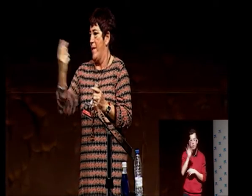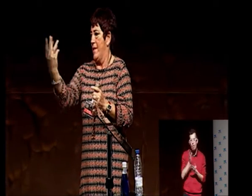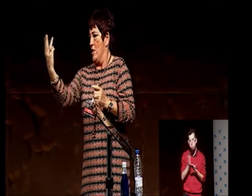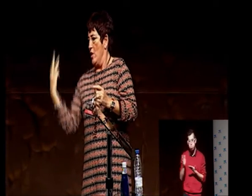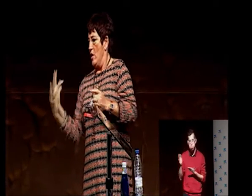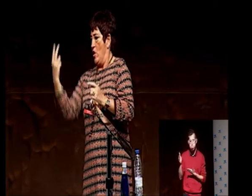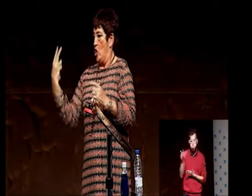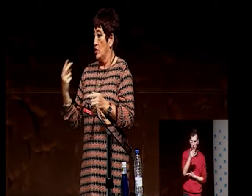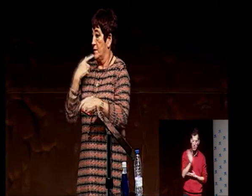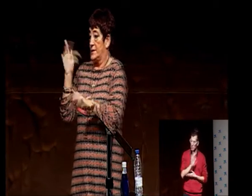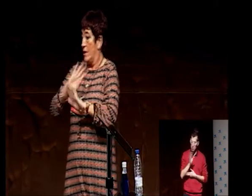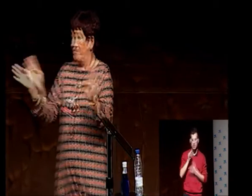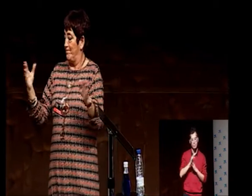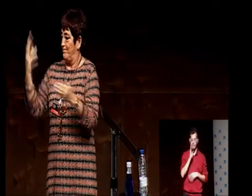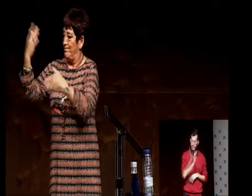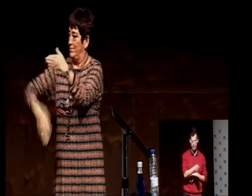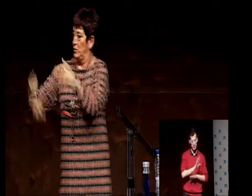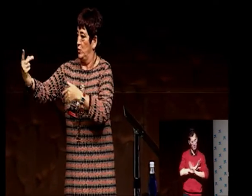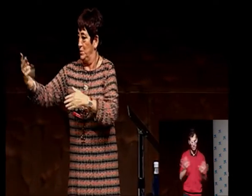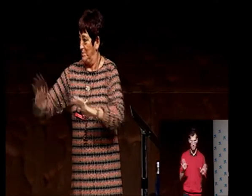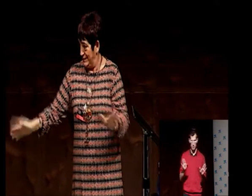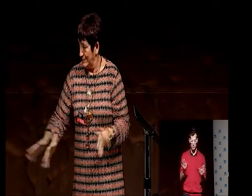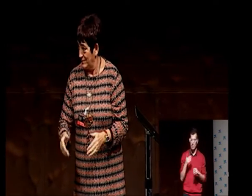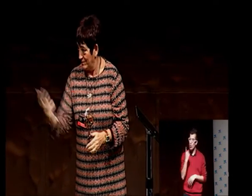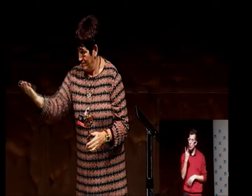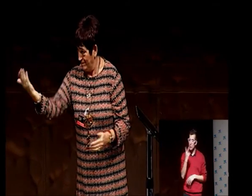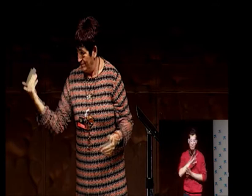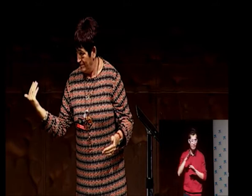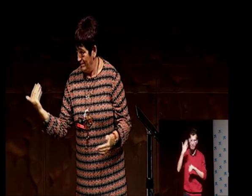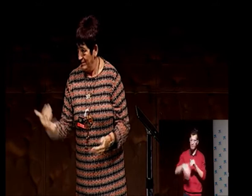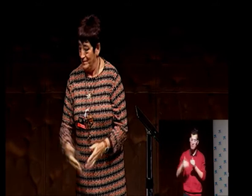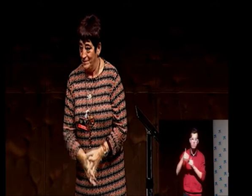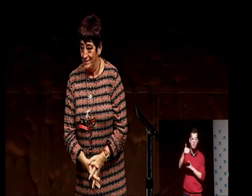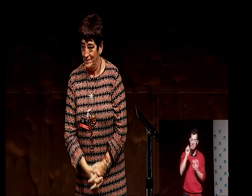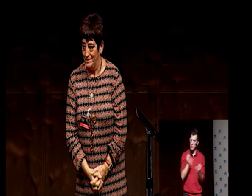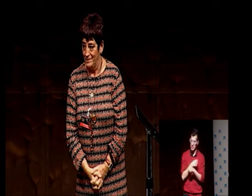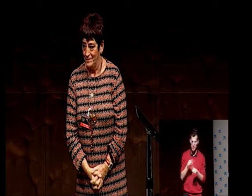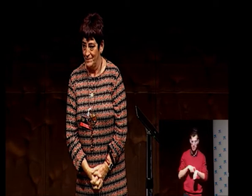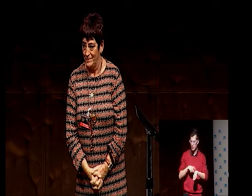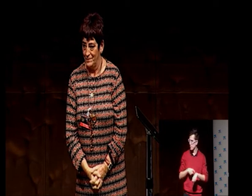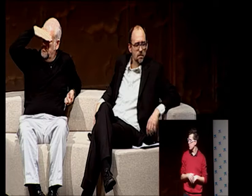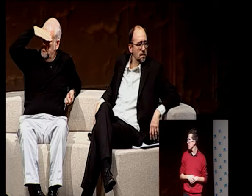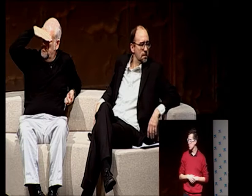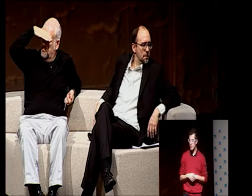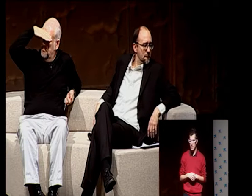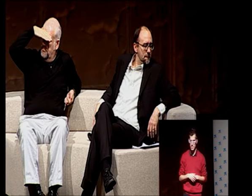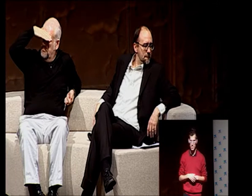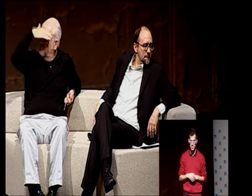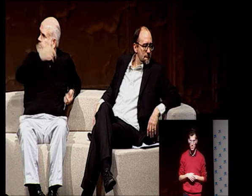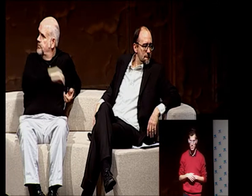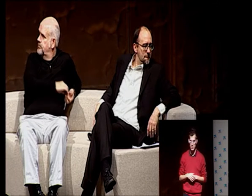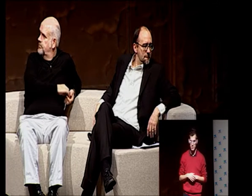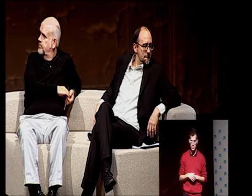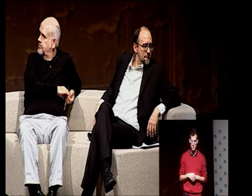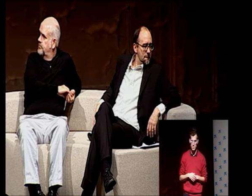pediros concreción que no perdáis el tiempo en argumentar o en dar rodeos porque si no no podemos plantear más